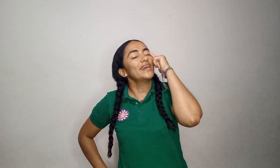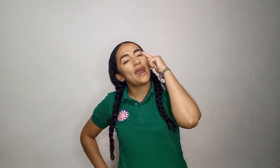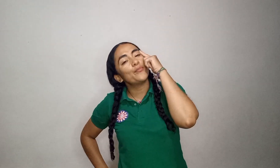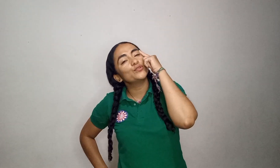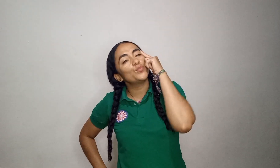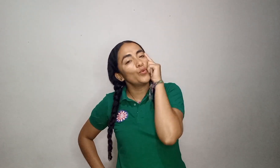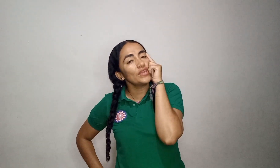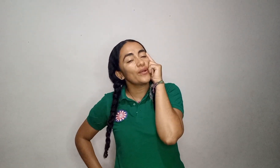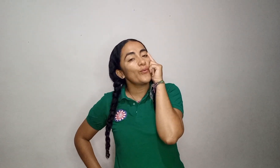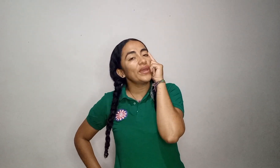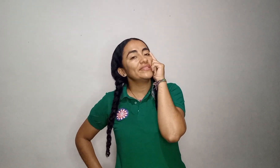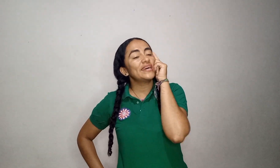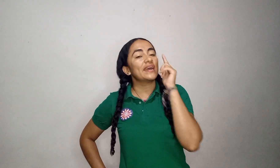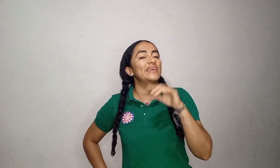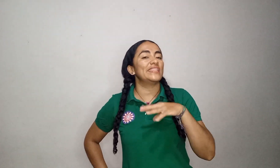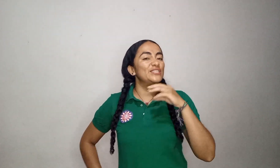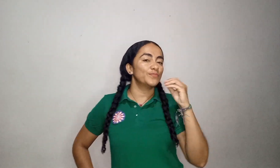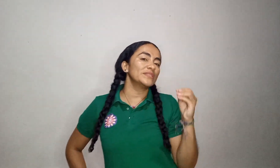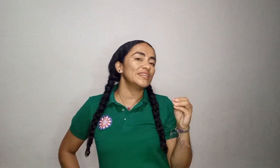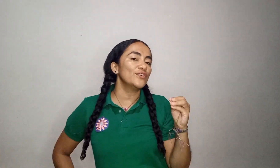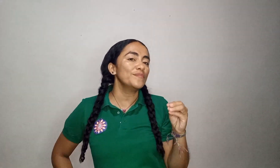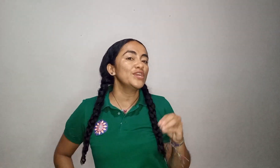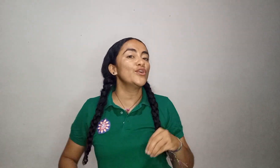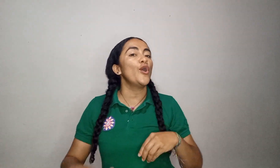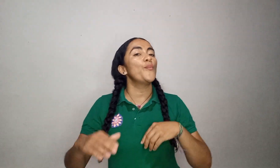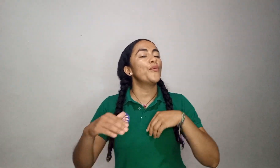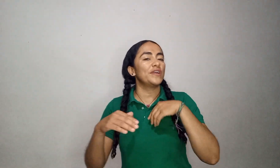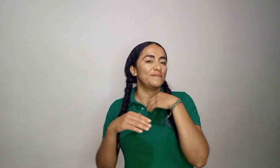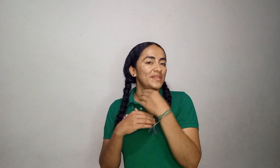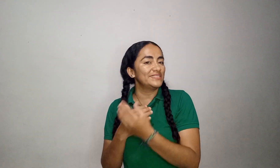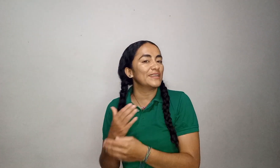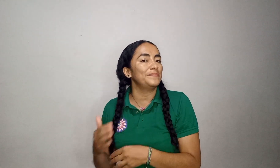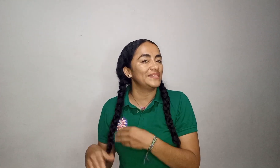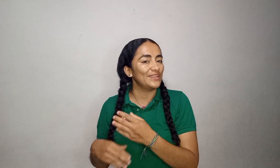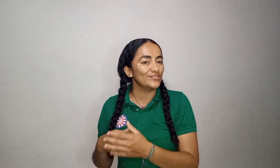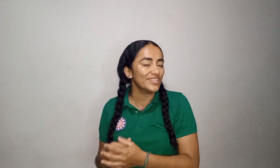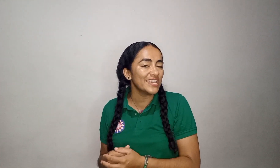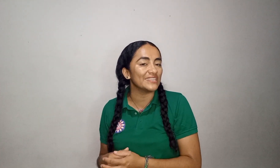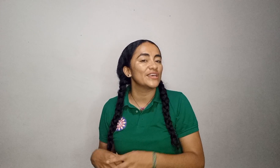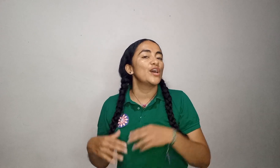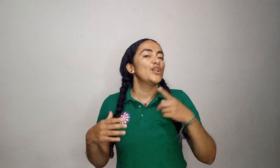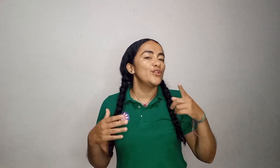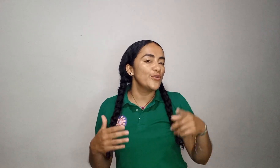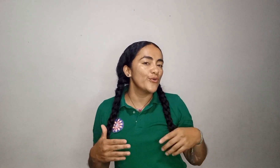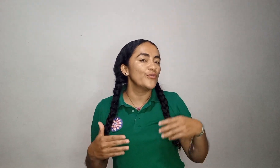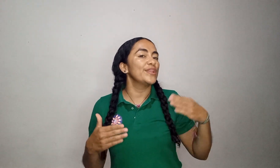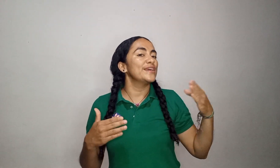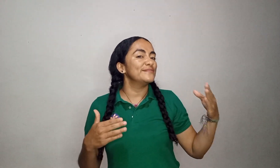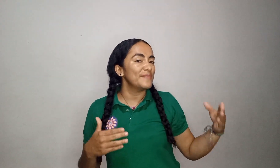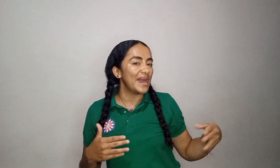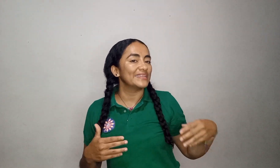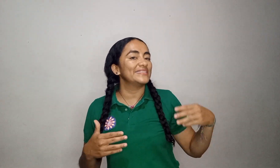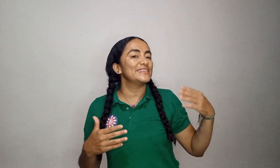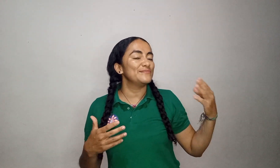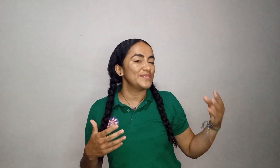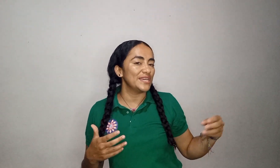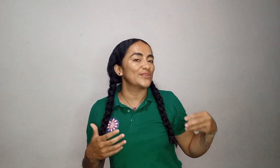Tengamos muy en cuenta que después del domingo vuelven y se repiten los días. lunes, martes,